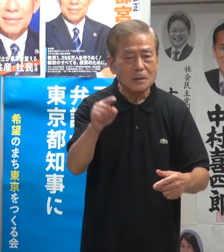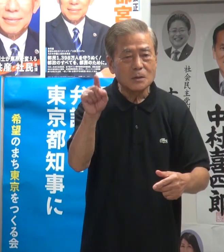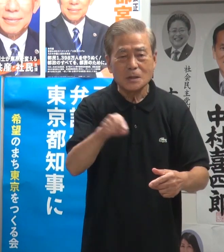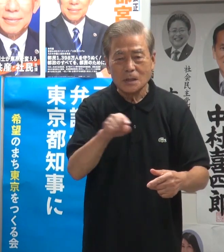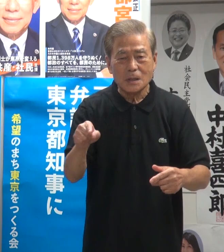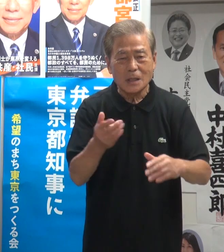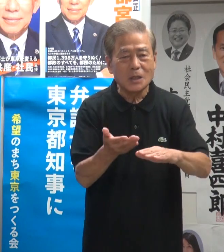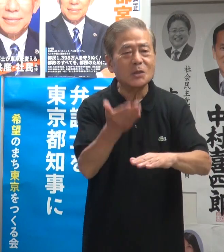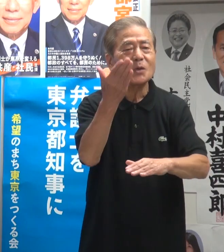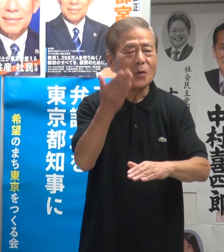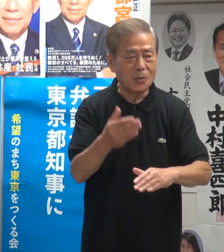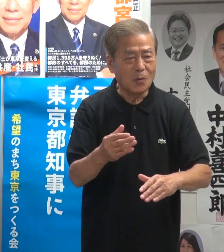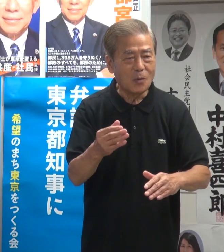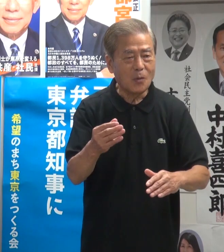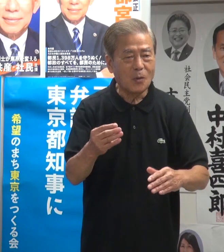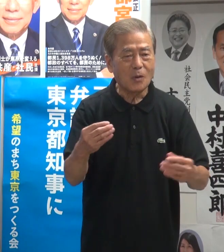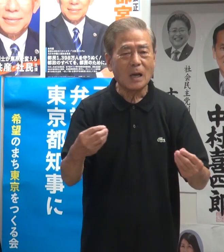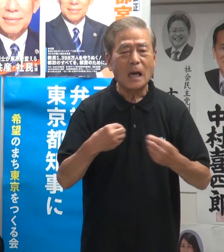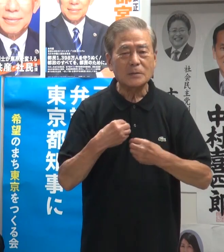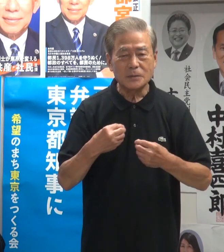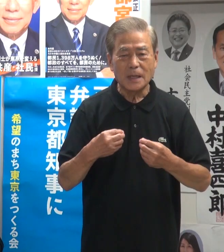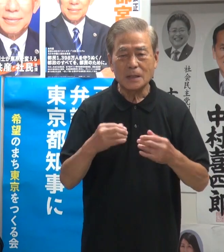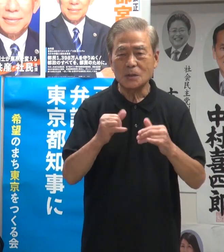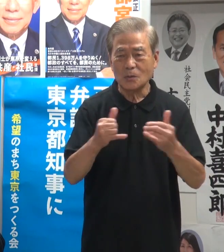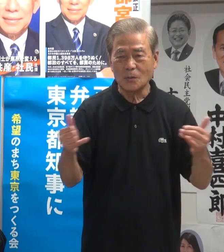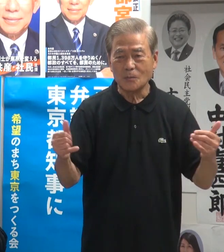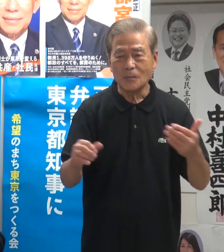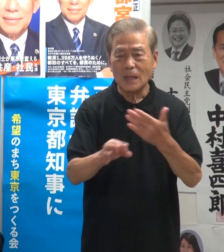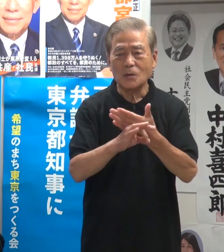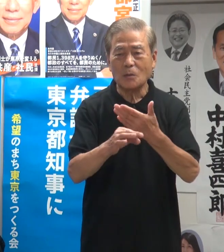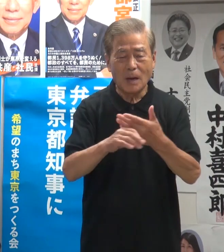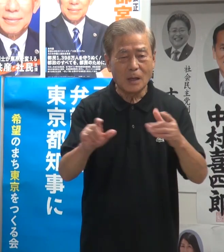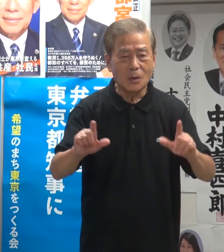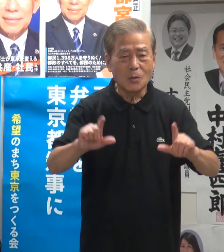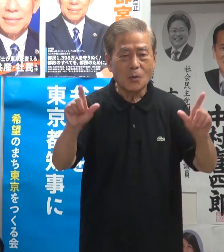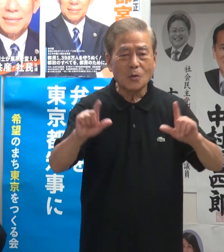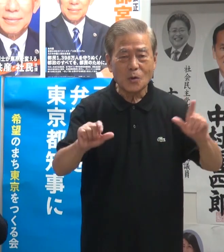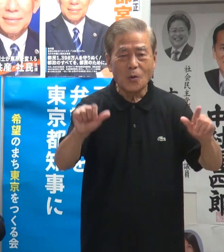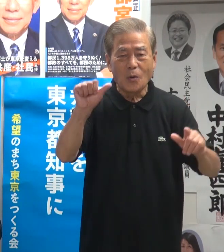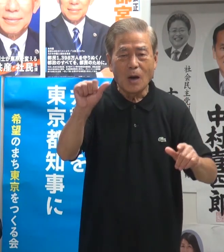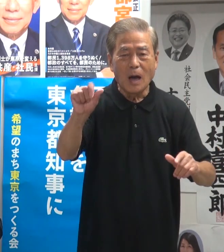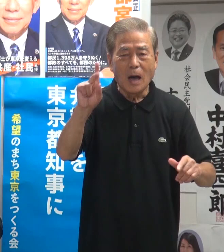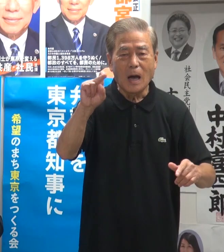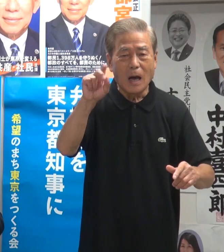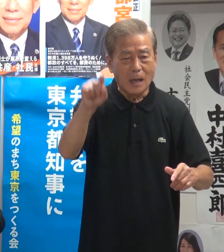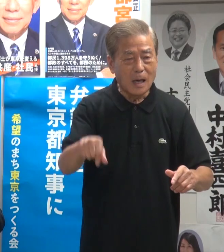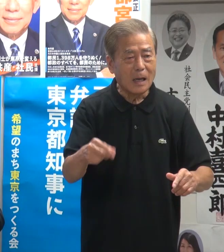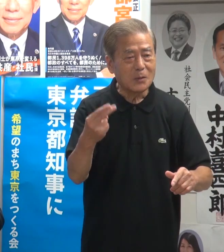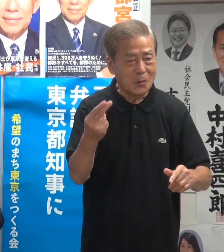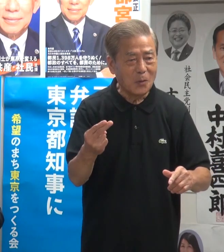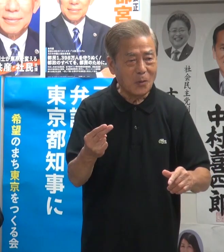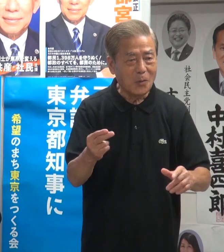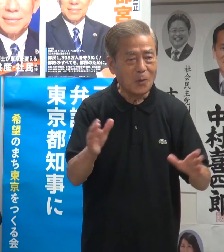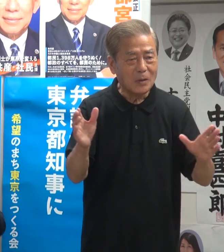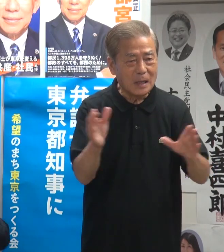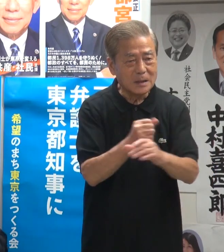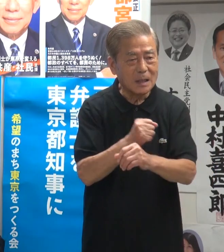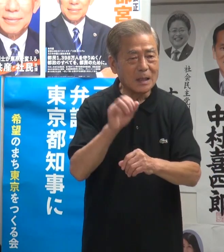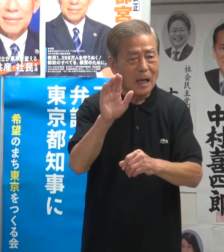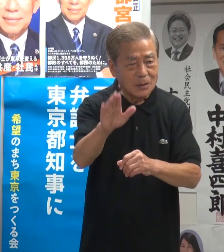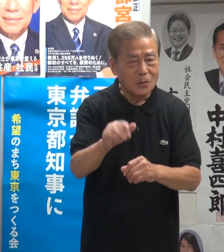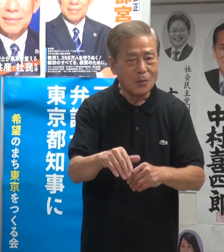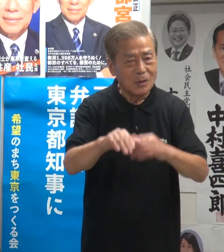ちは東京アラート解除後少しずつ増えたんですけど、やっぱり100人っていうのはあるステージ